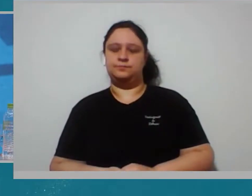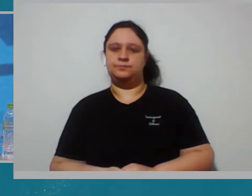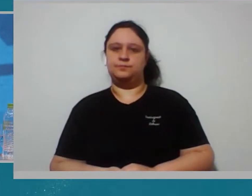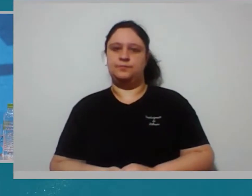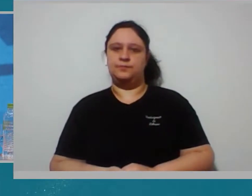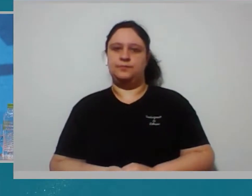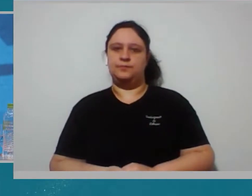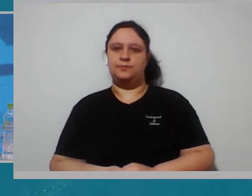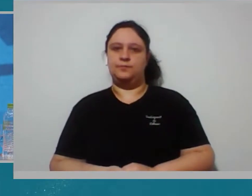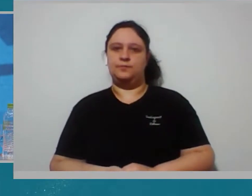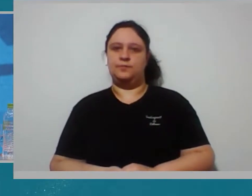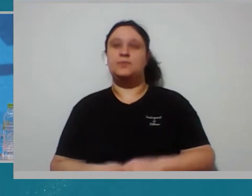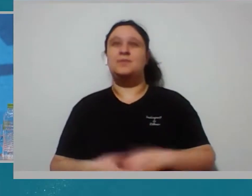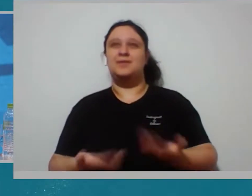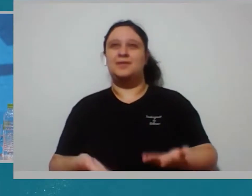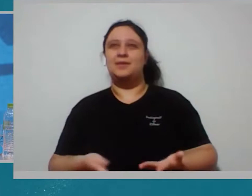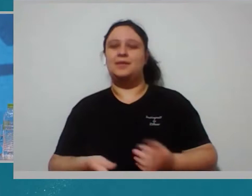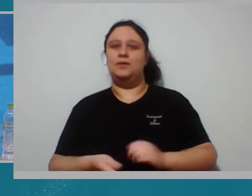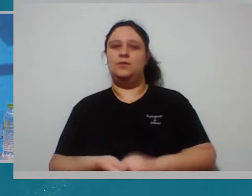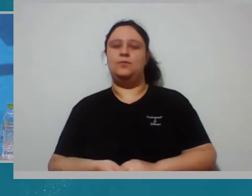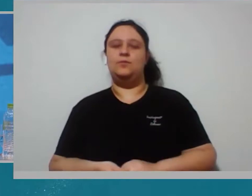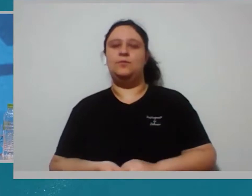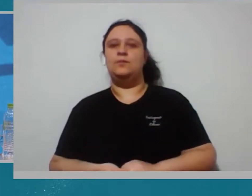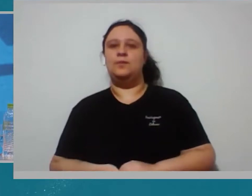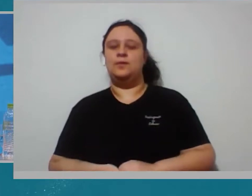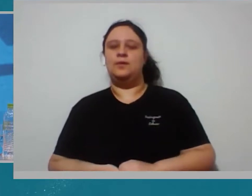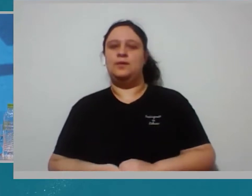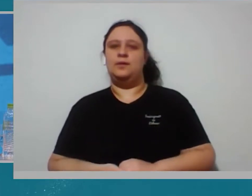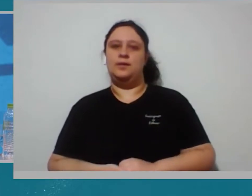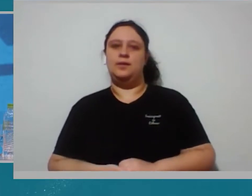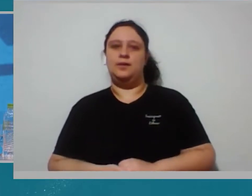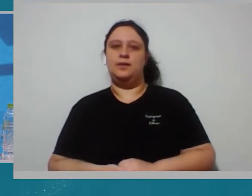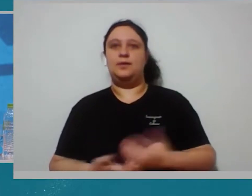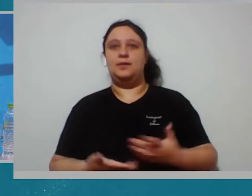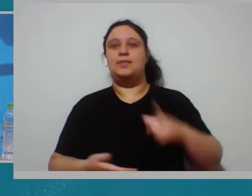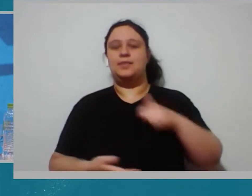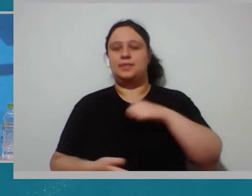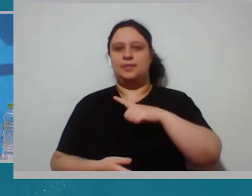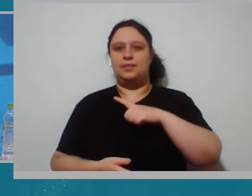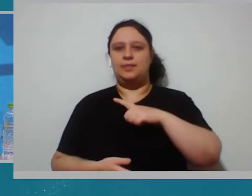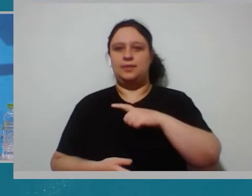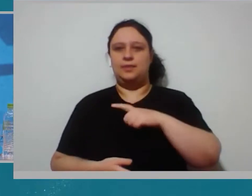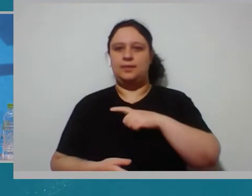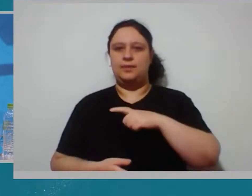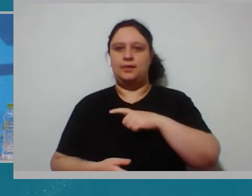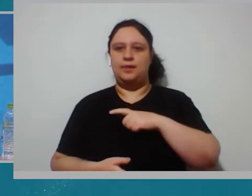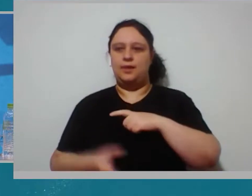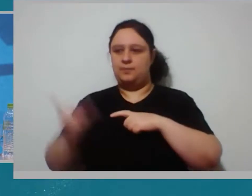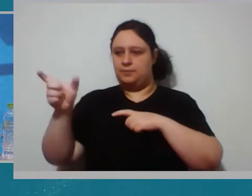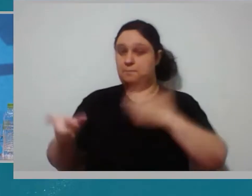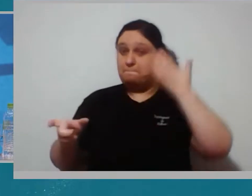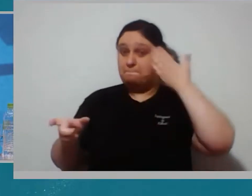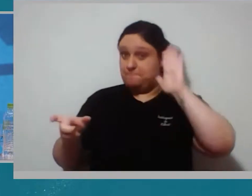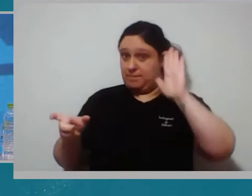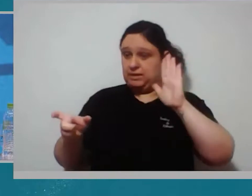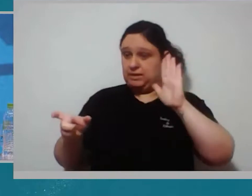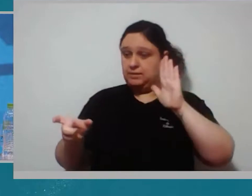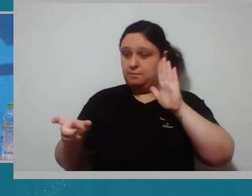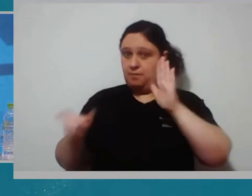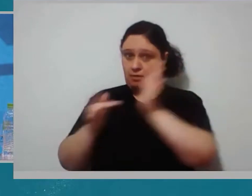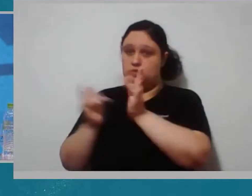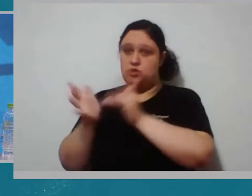num evento, né? Então você tem um personagem principal, você tem um protagonista da